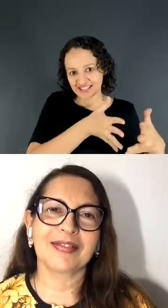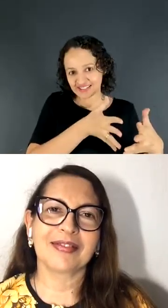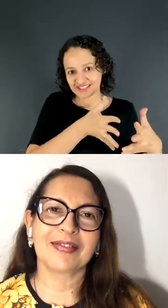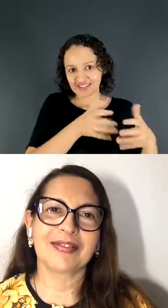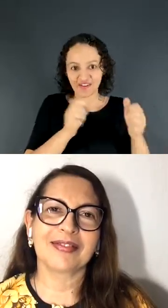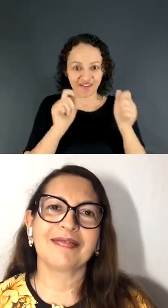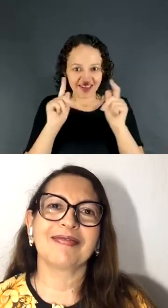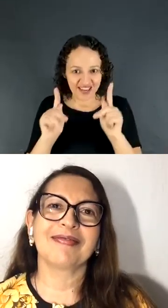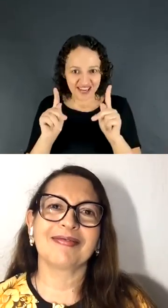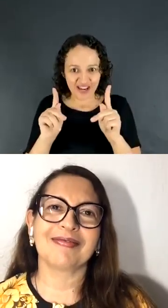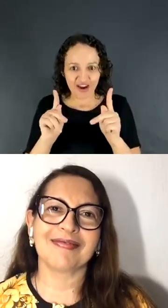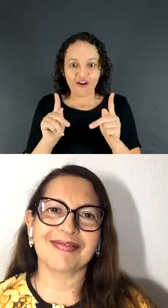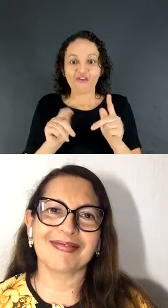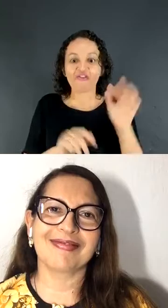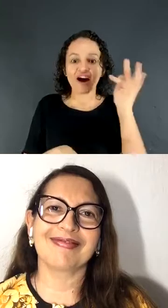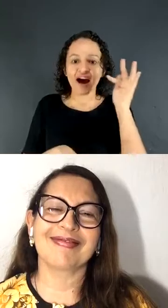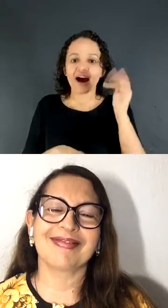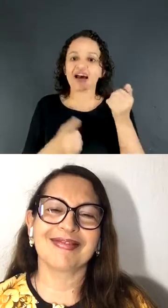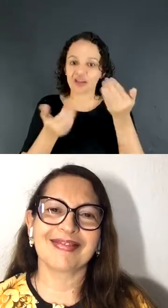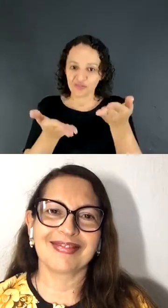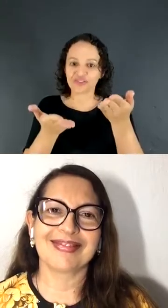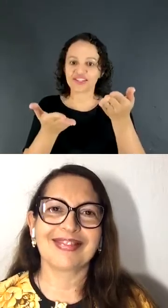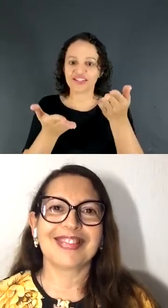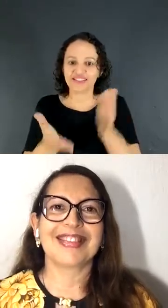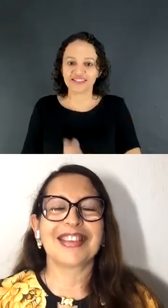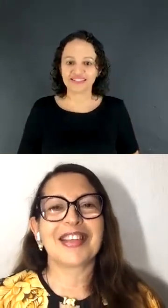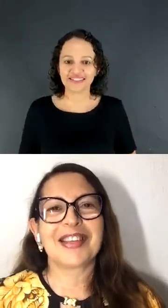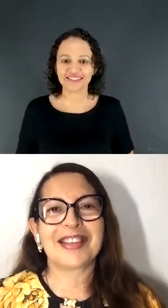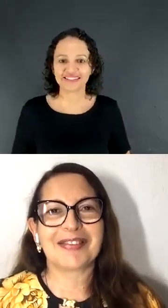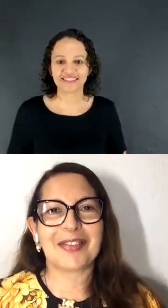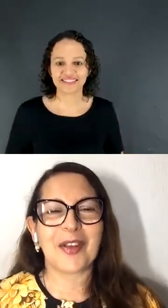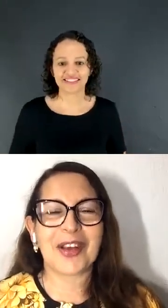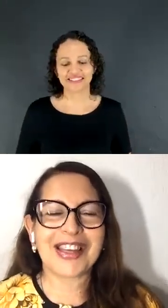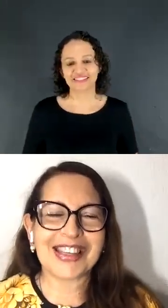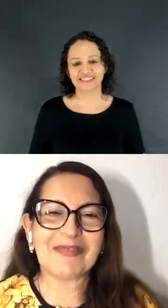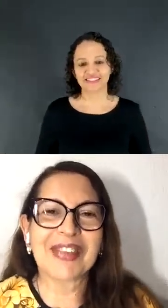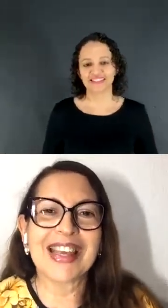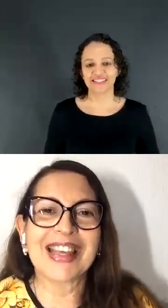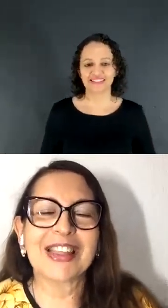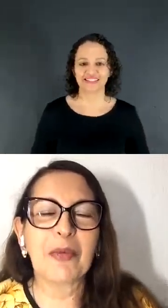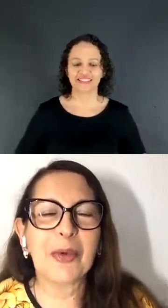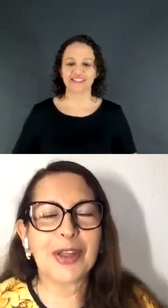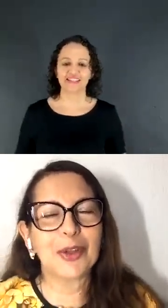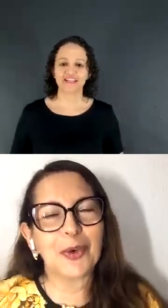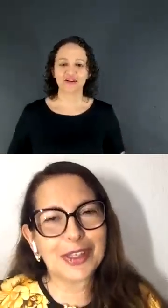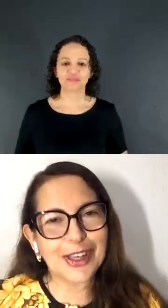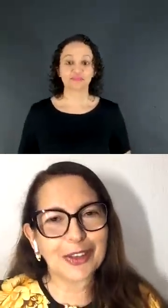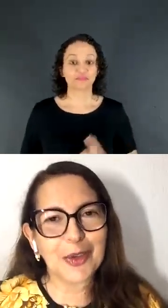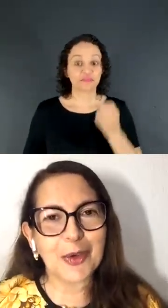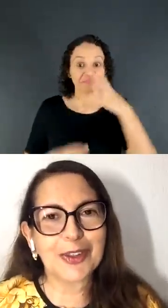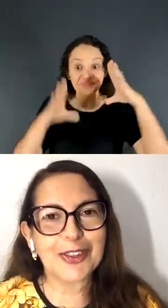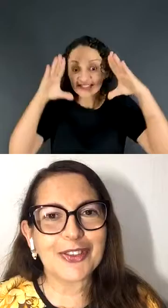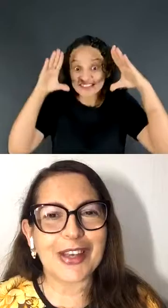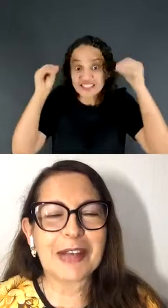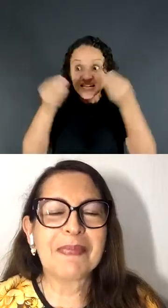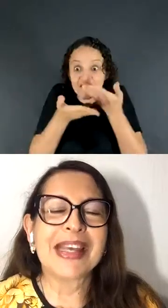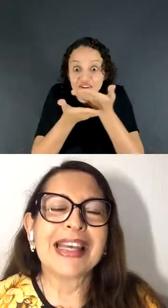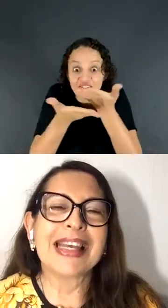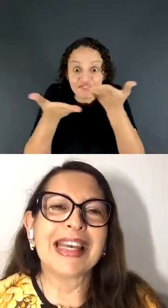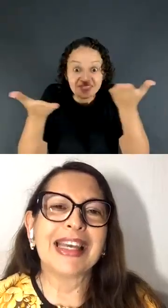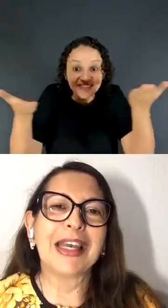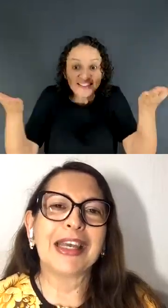sinais, ok? Fá, é com você. Ok. Então, boa noite a todos,